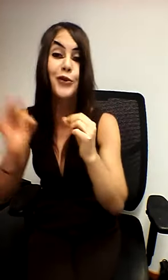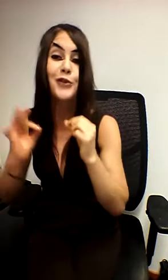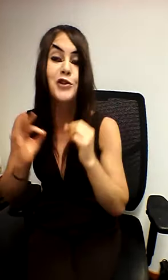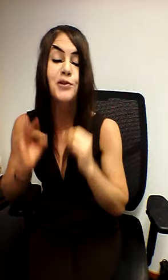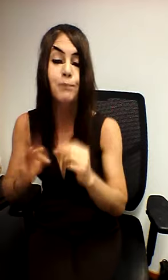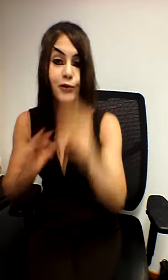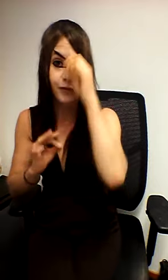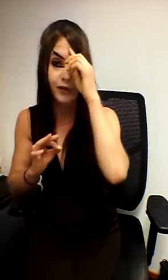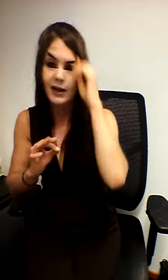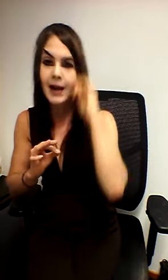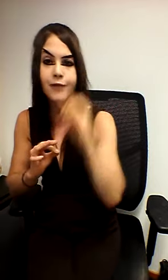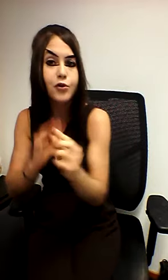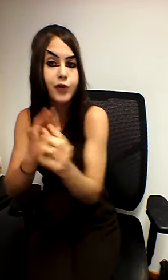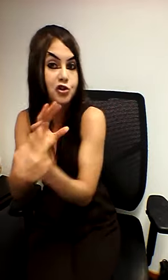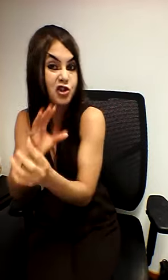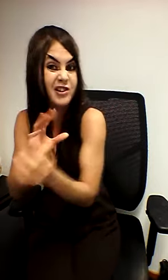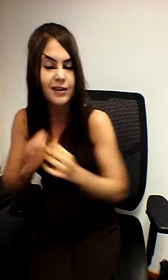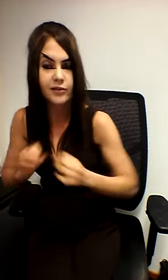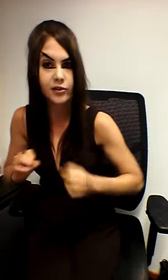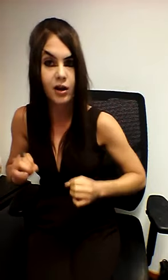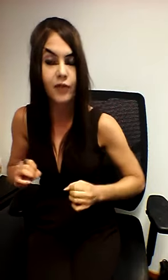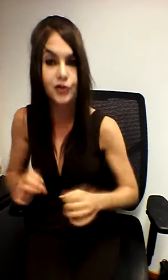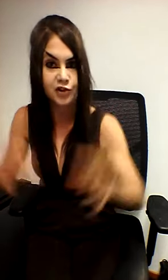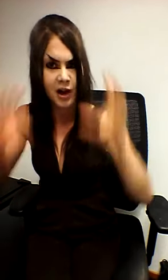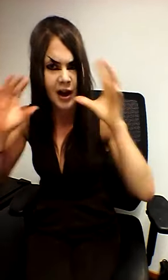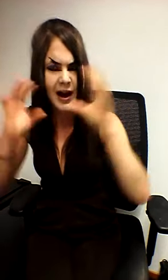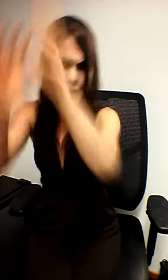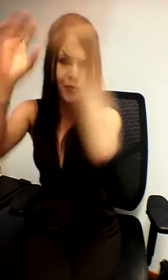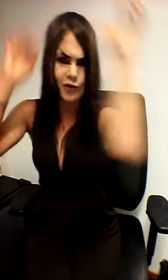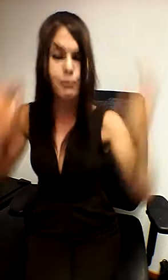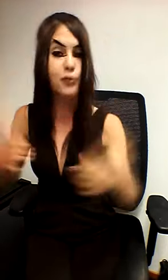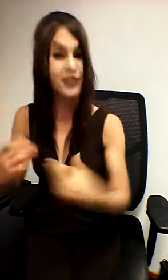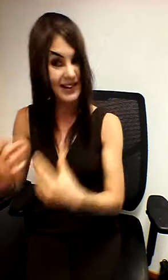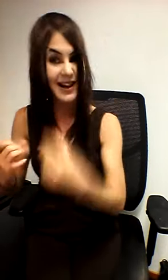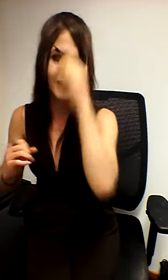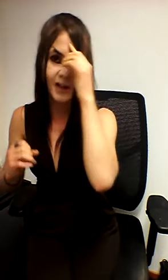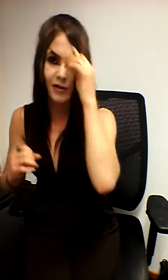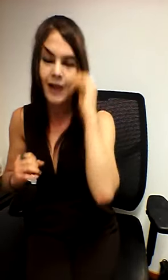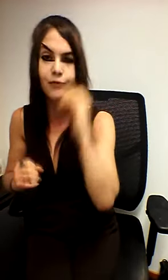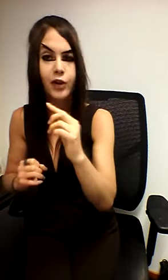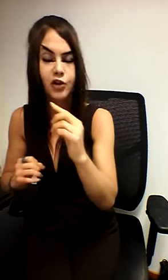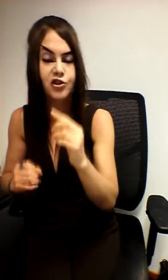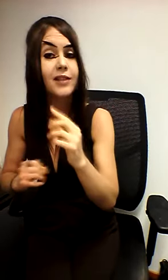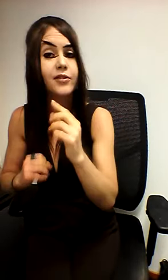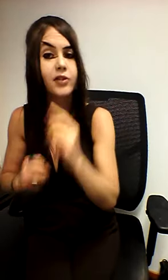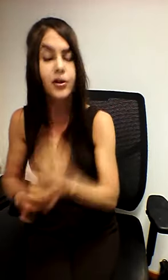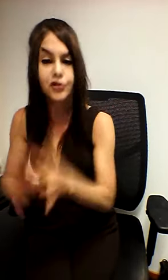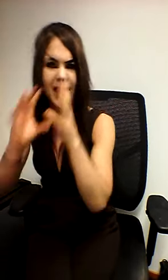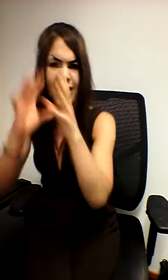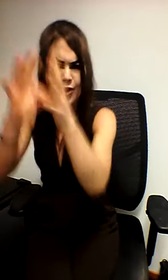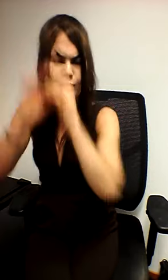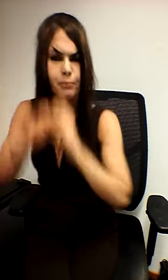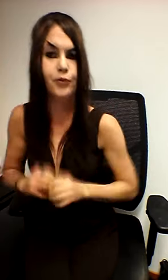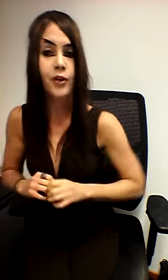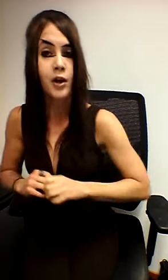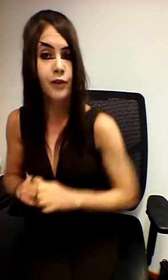Gedurende het sporten wordt je lijf ook nog eens sneller dan anders uitgeput, raakt jouw lijf ook nog eens sneller dan anders uitgeput van